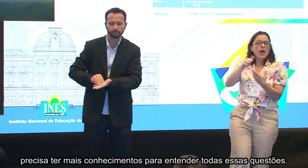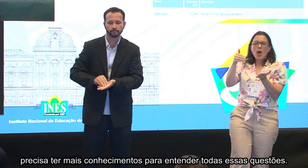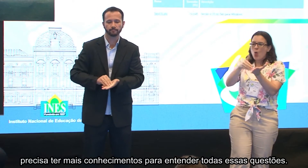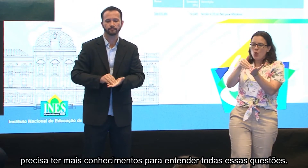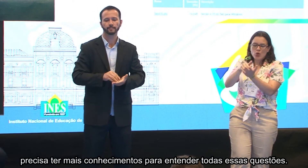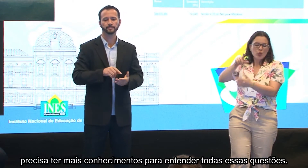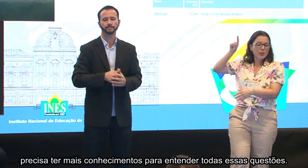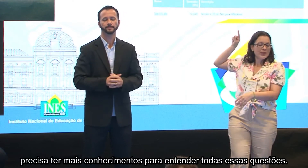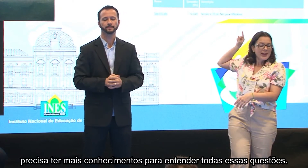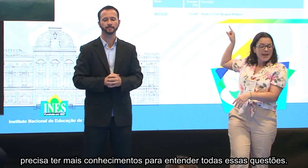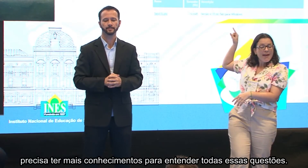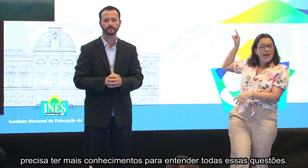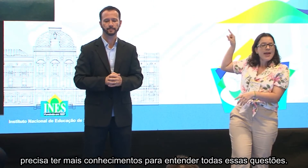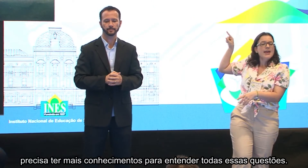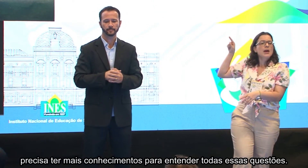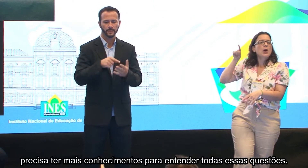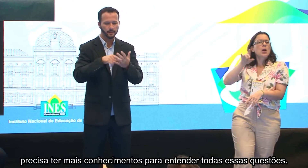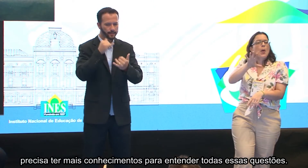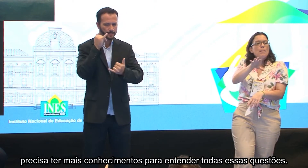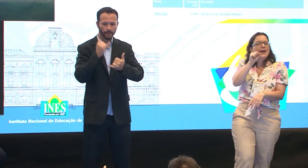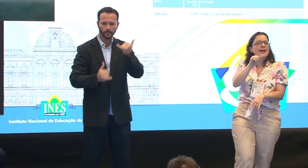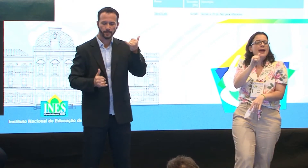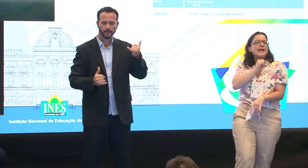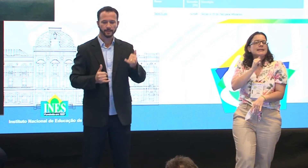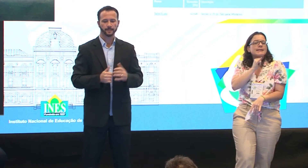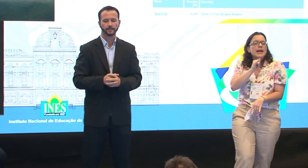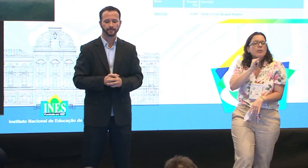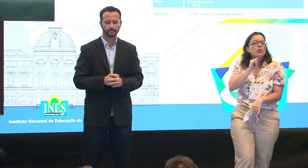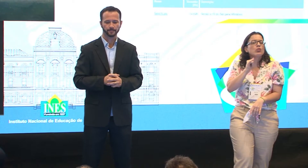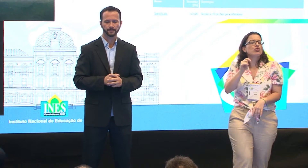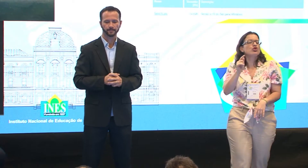para que entenda todas essas questões.